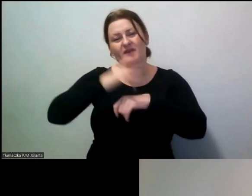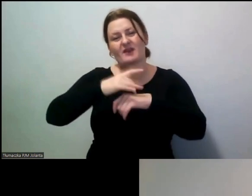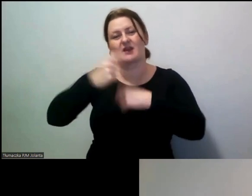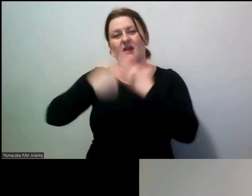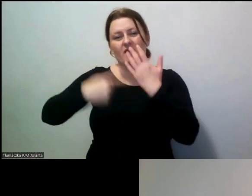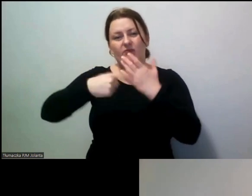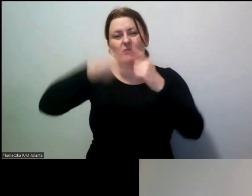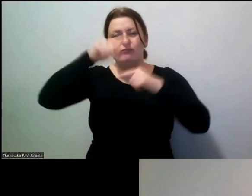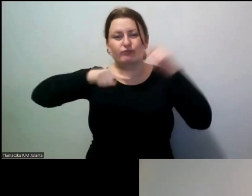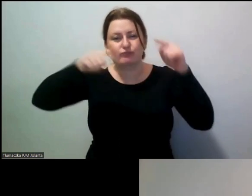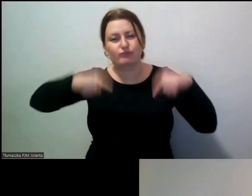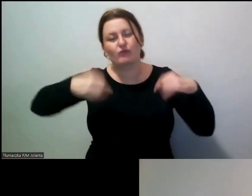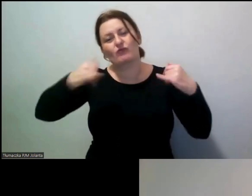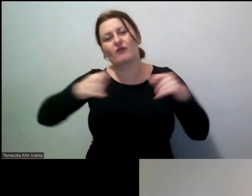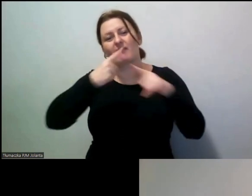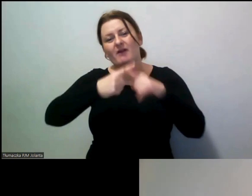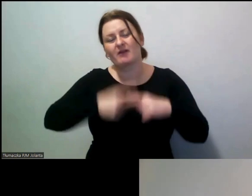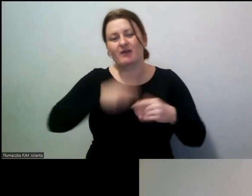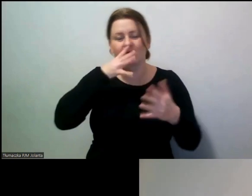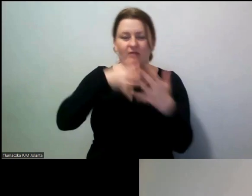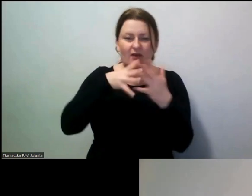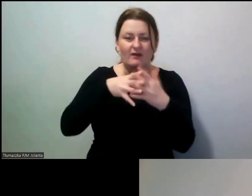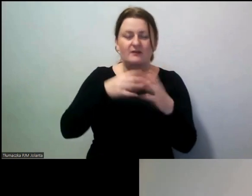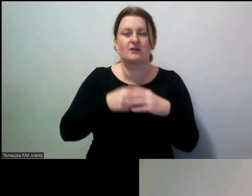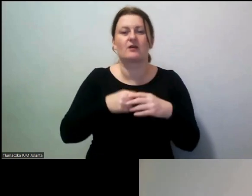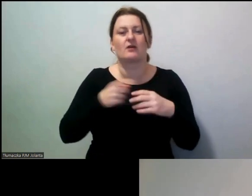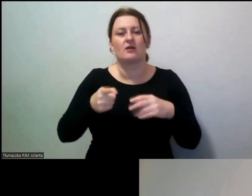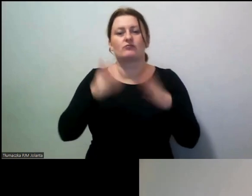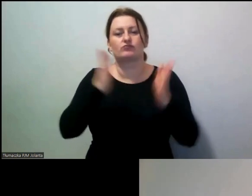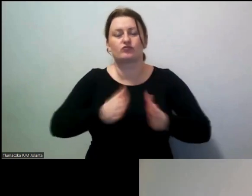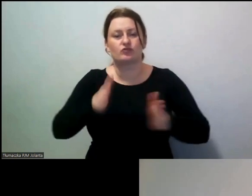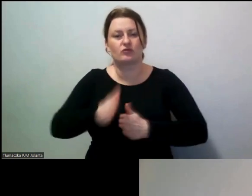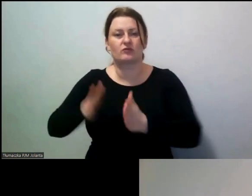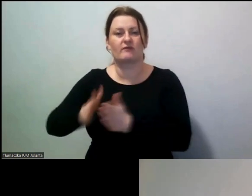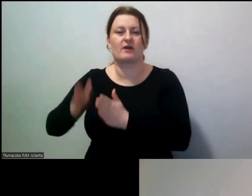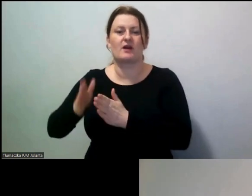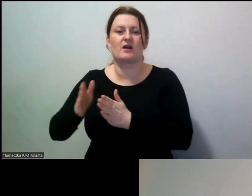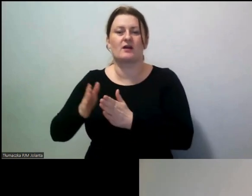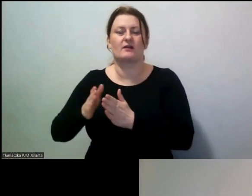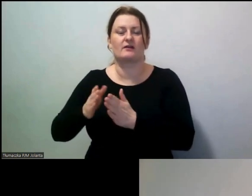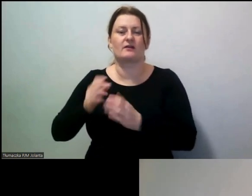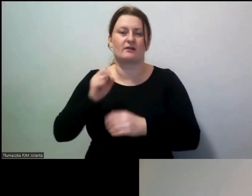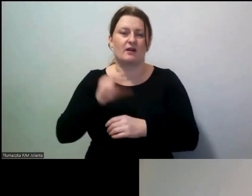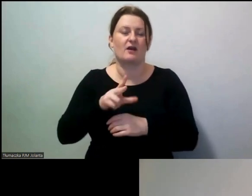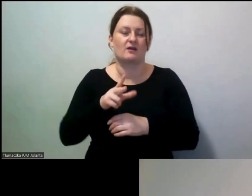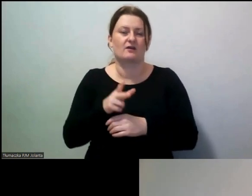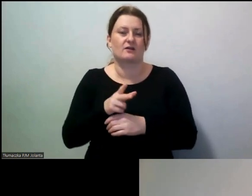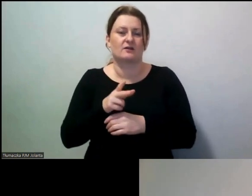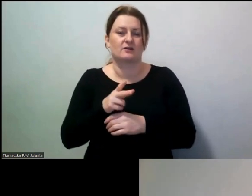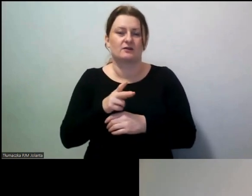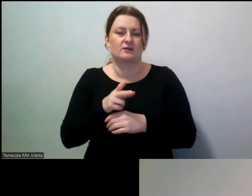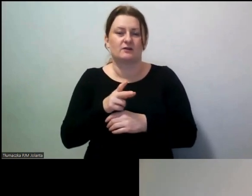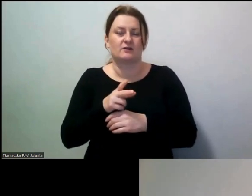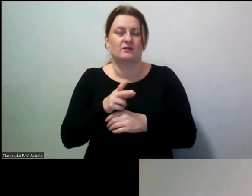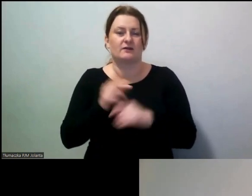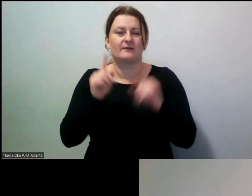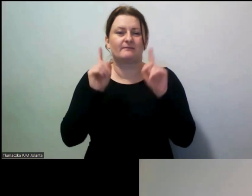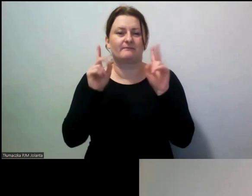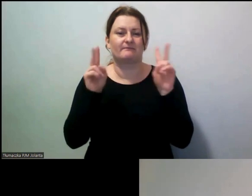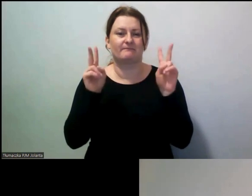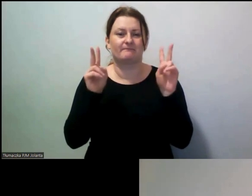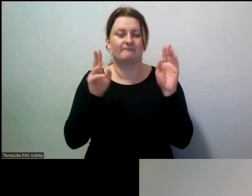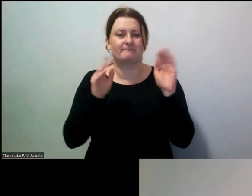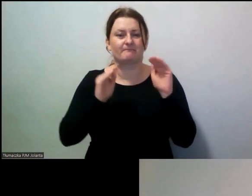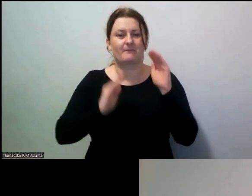rodzaju narzędzi diagnostycznych i nie tylko, zostały przygotowane właśnie takie, można powiedzieć, widełki,